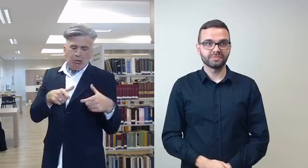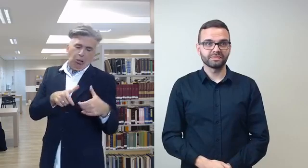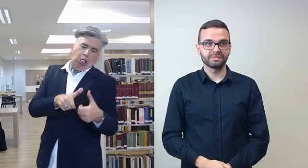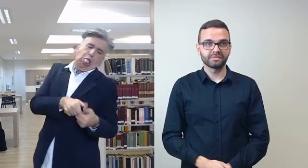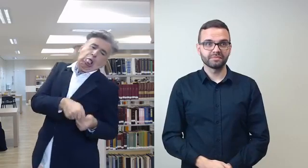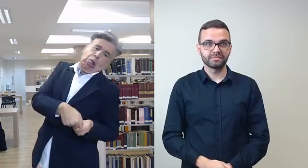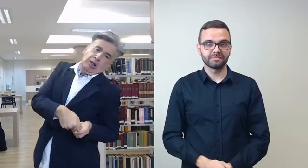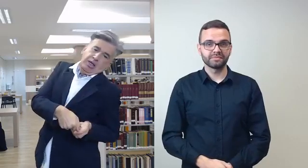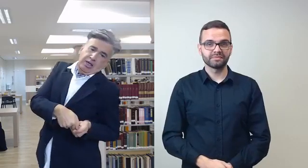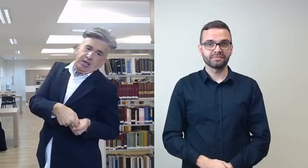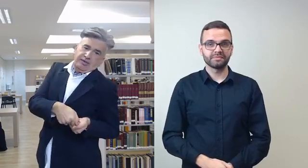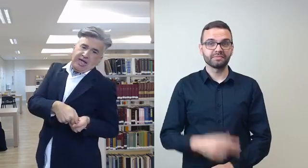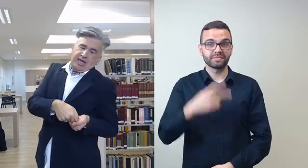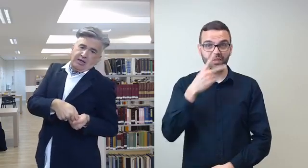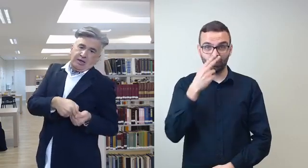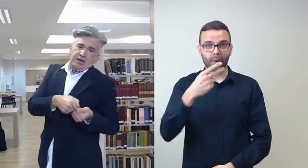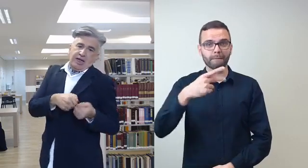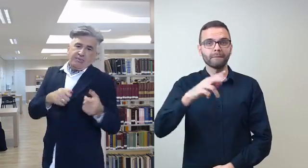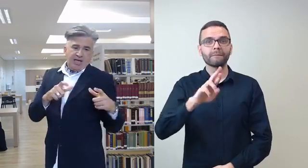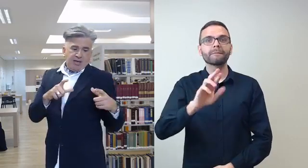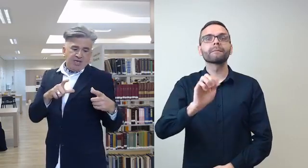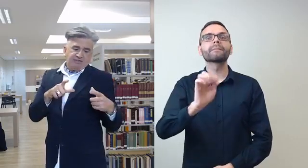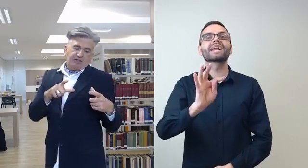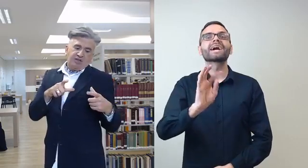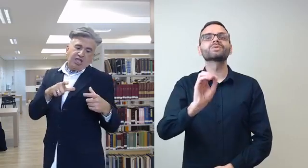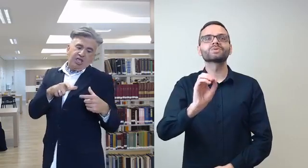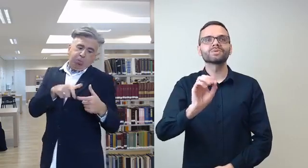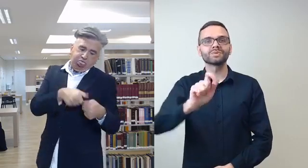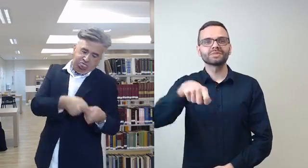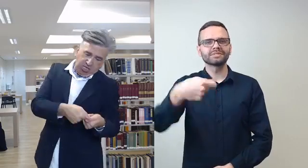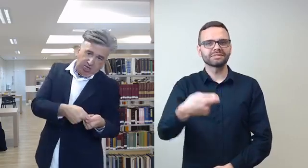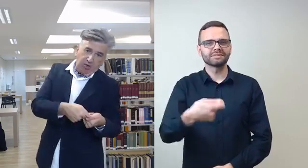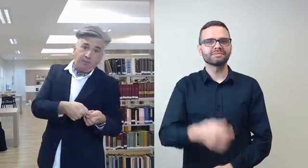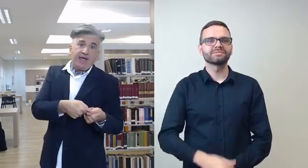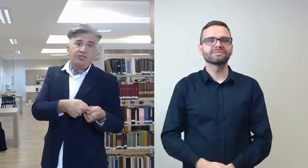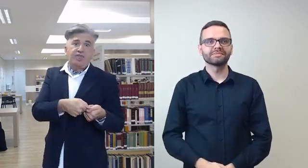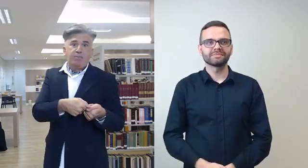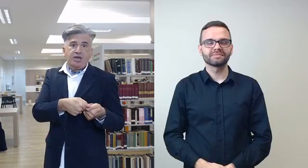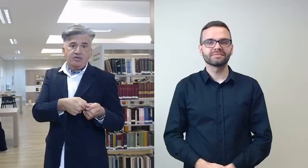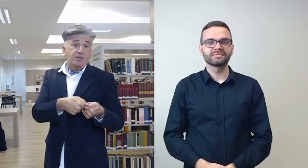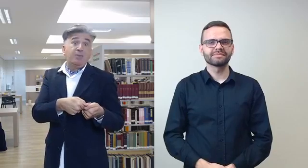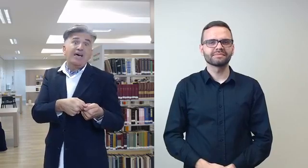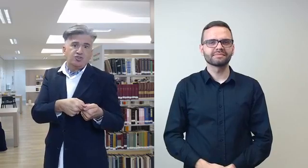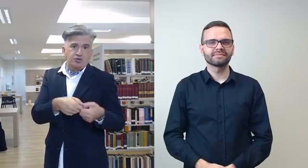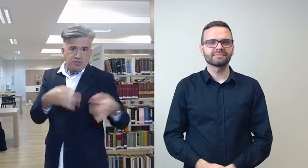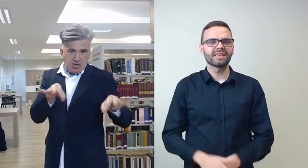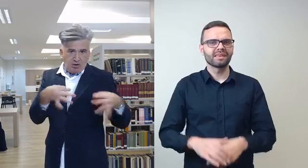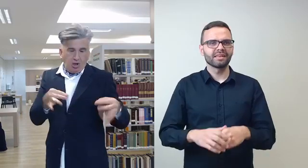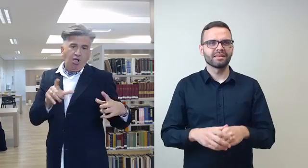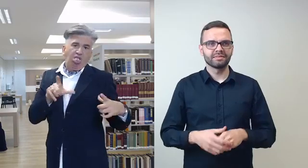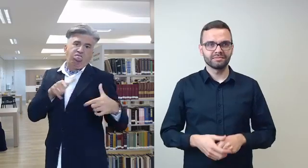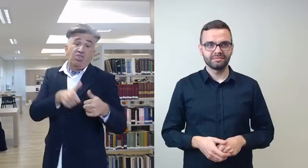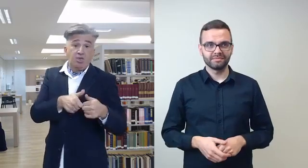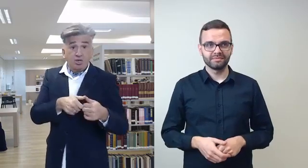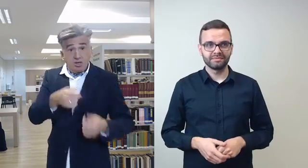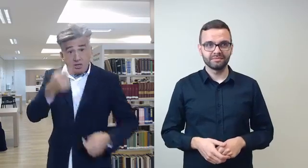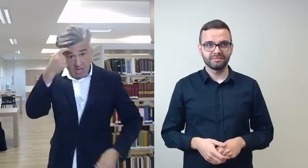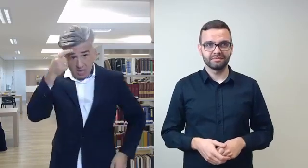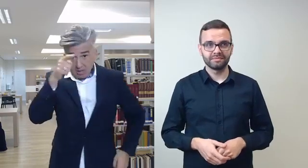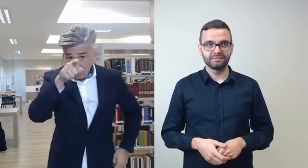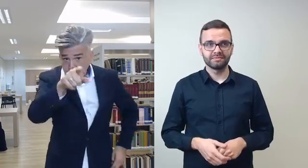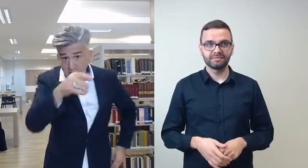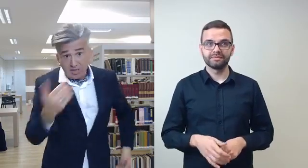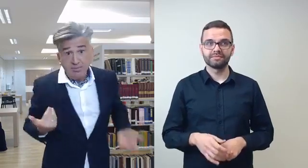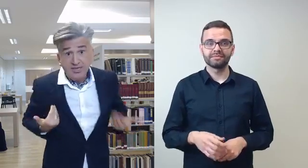assim. Tá, na minha cabeça, isso aqui é um prato quebrante, de plástico, tá? Ó,